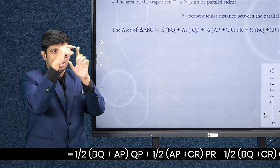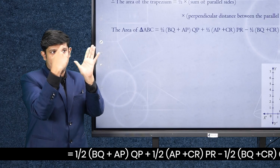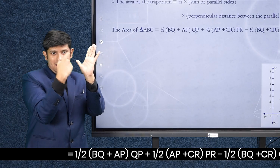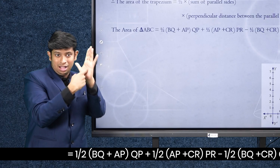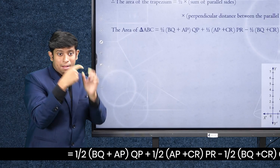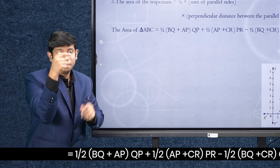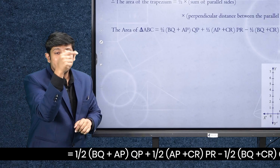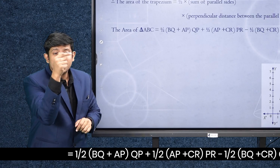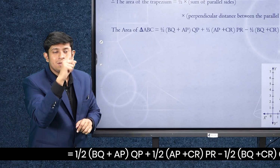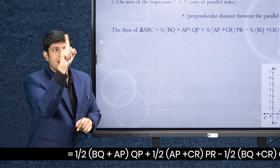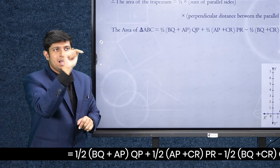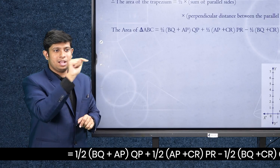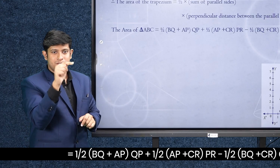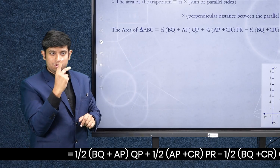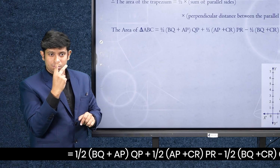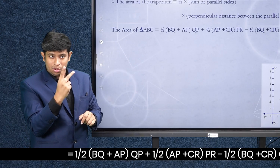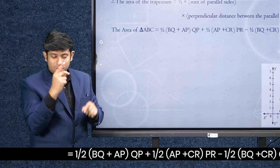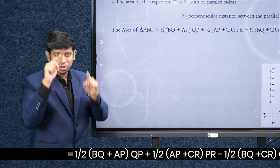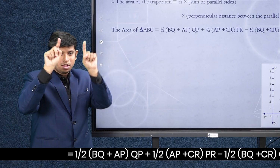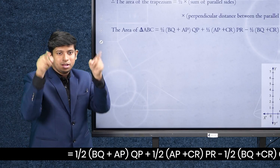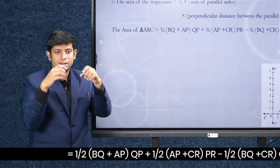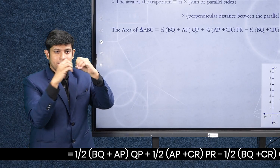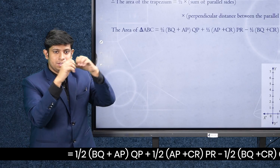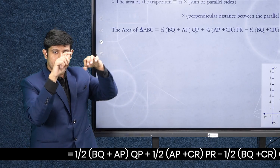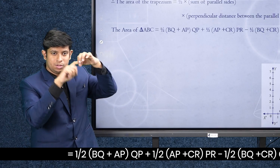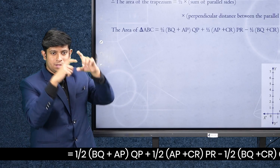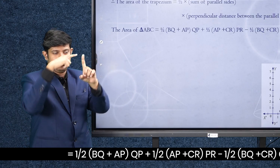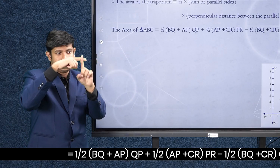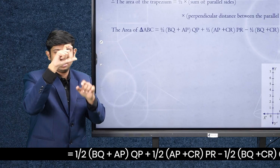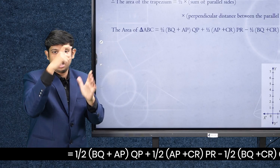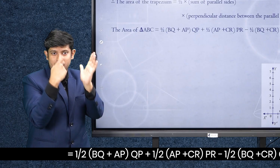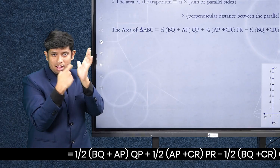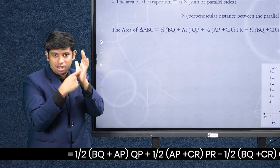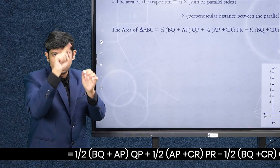इंटू बी क्यू प्लस सी आर इंटू क्यू आर.